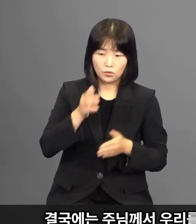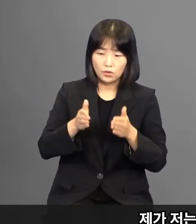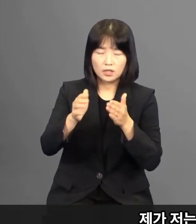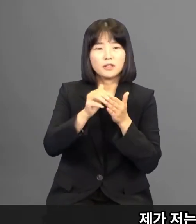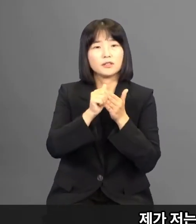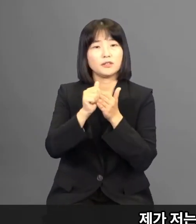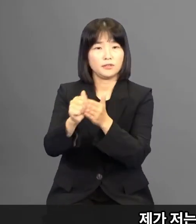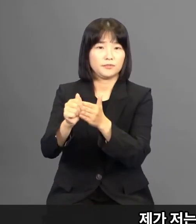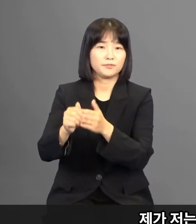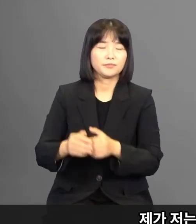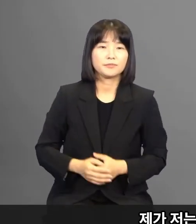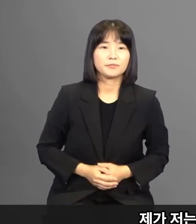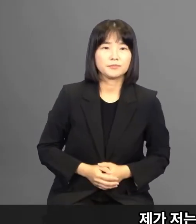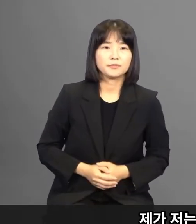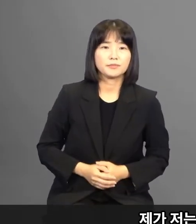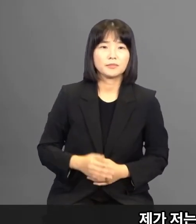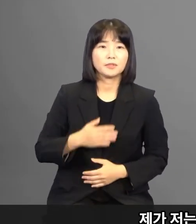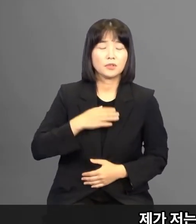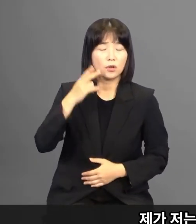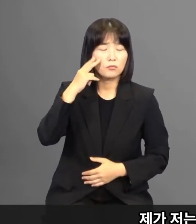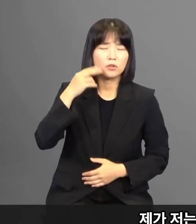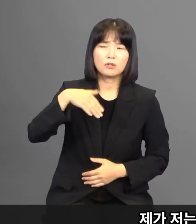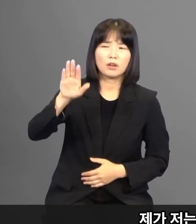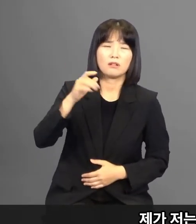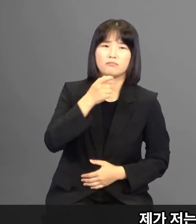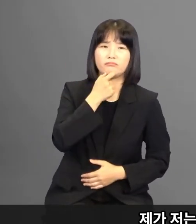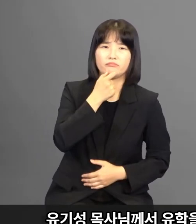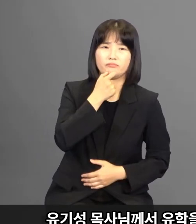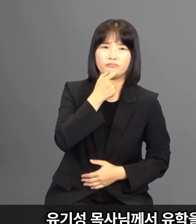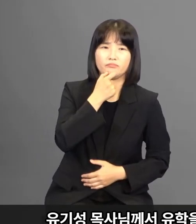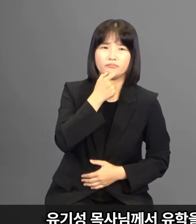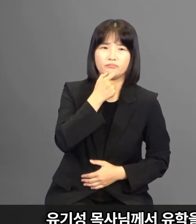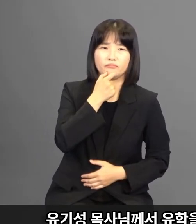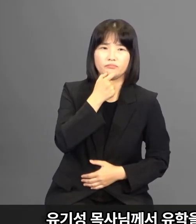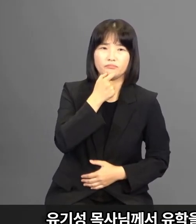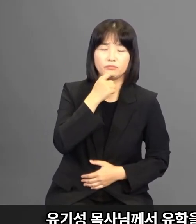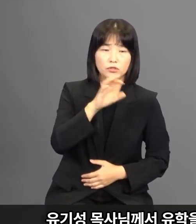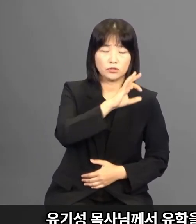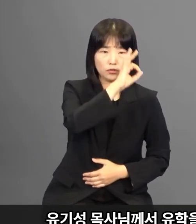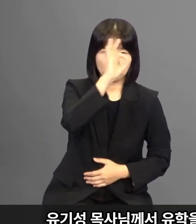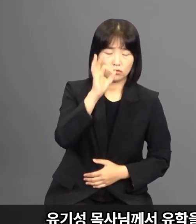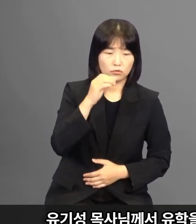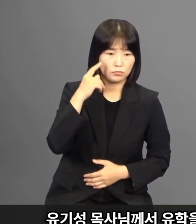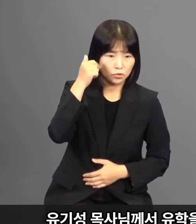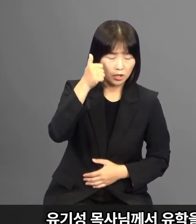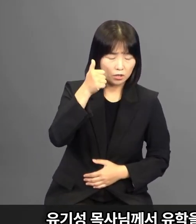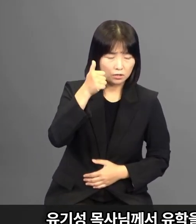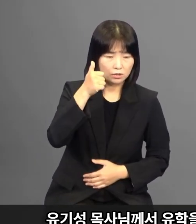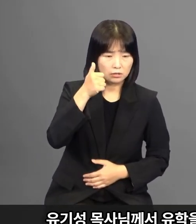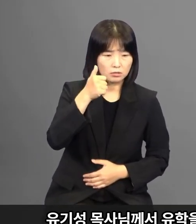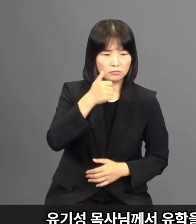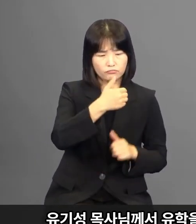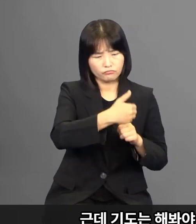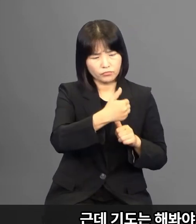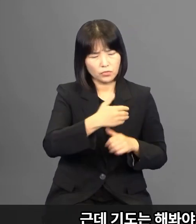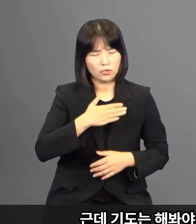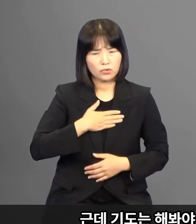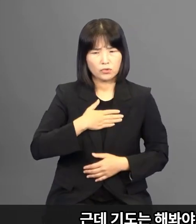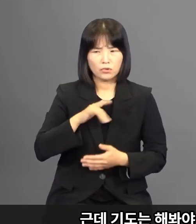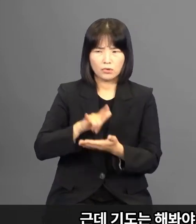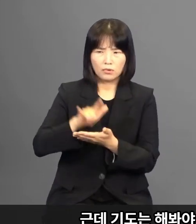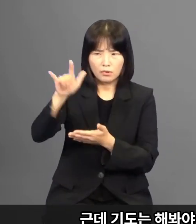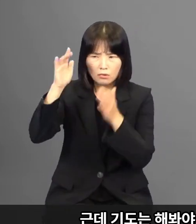거예요. 저는 미국 가기 싫었습니다. 유기성 목사님께서 유학을 권면했을 때도 저는 가지 않겠습니다.